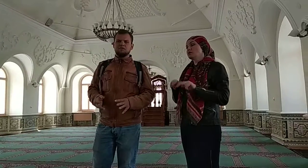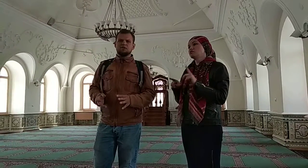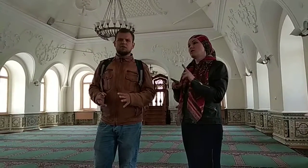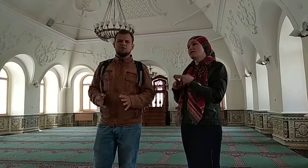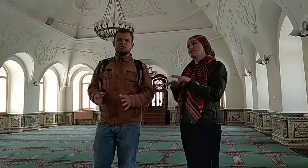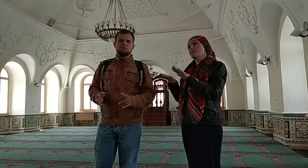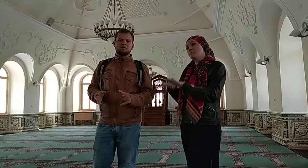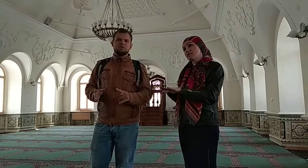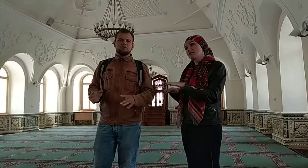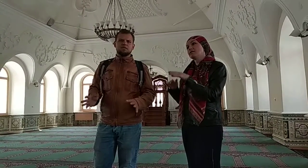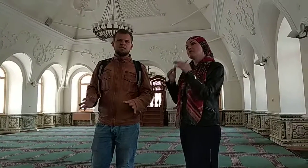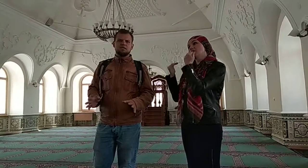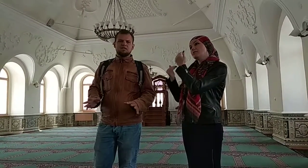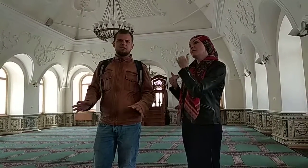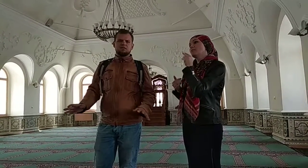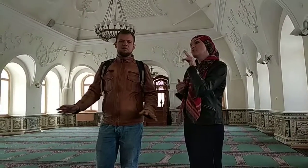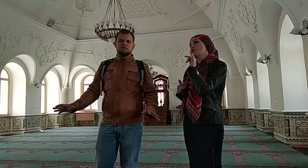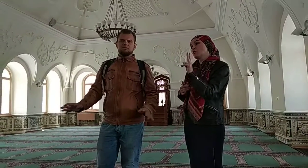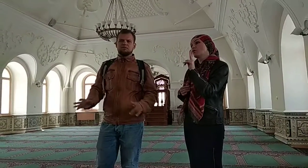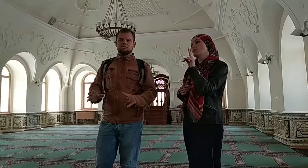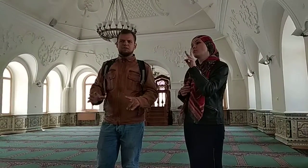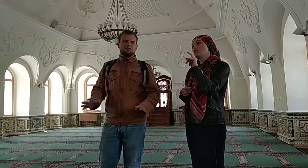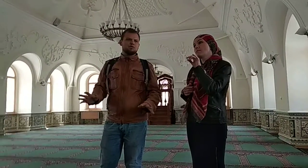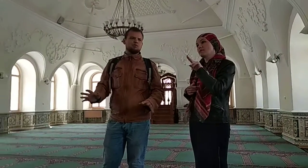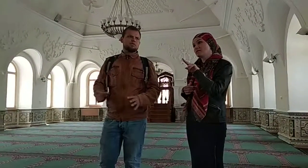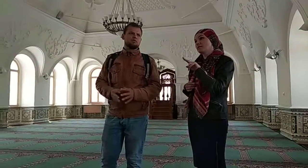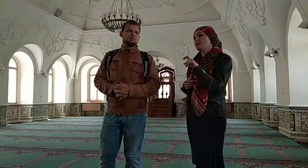любая пожалуй, всегда. На ступеньку